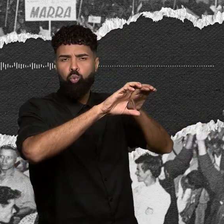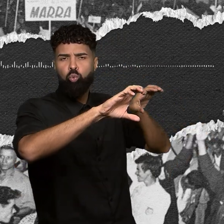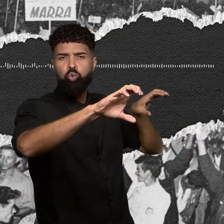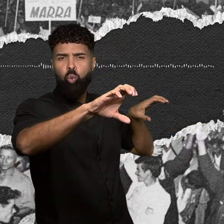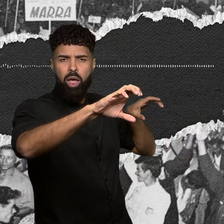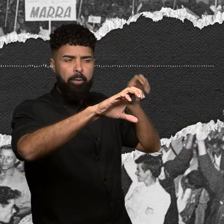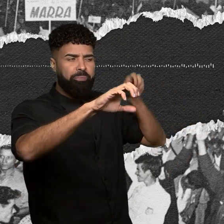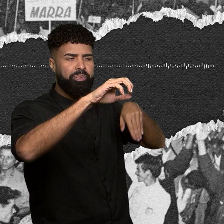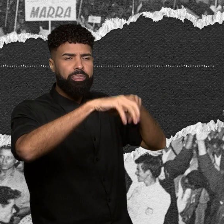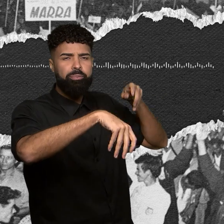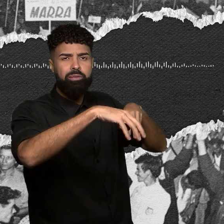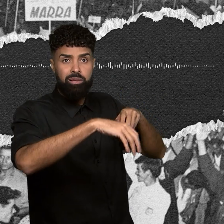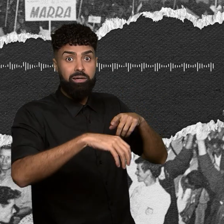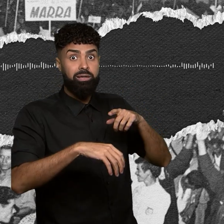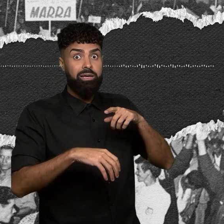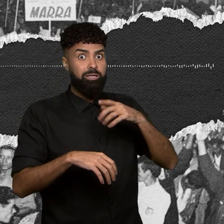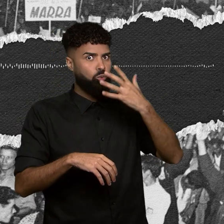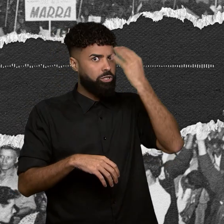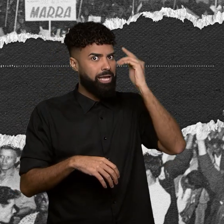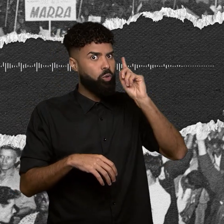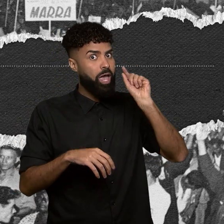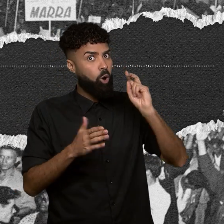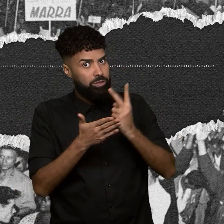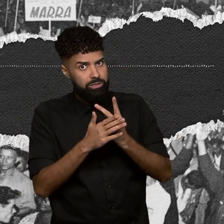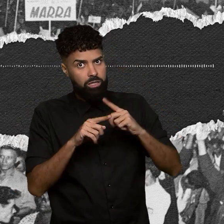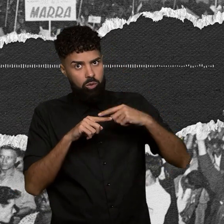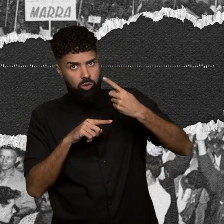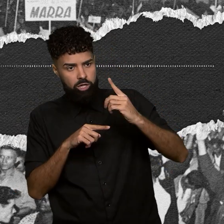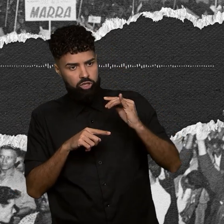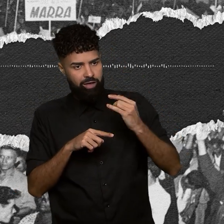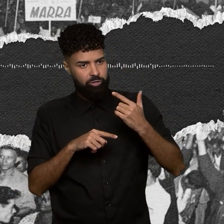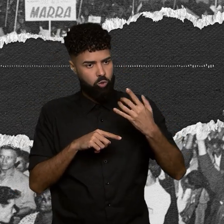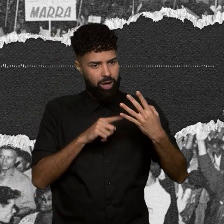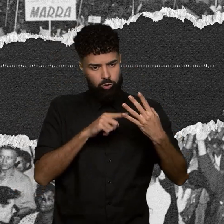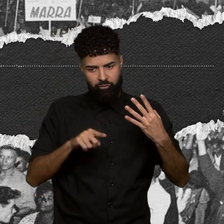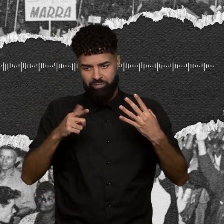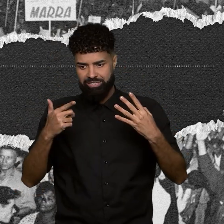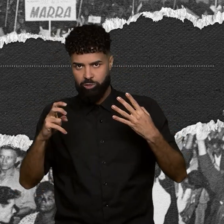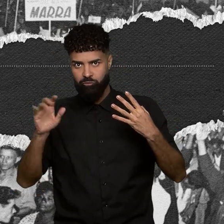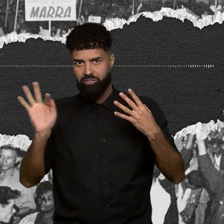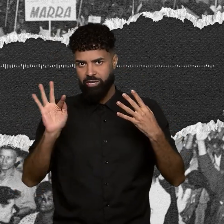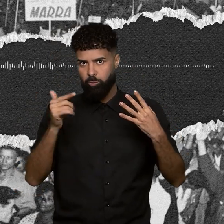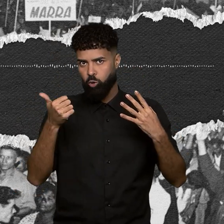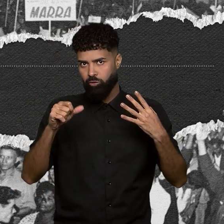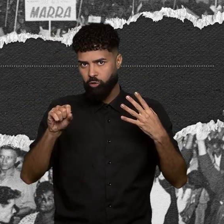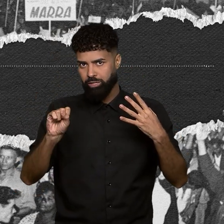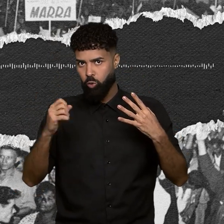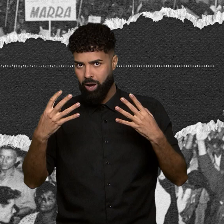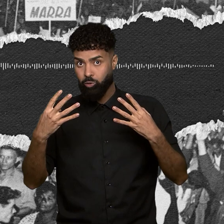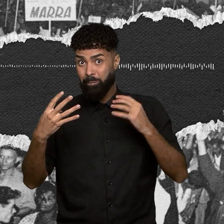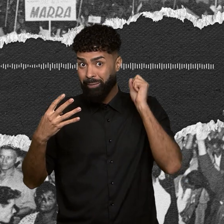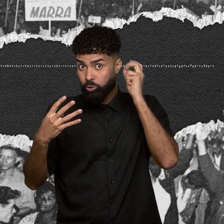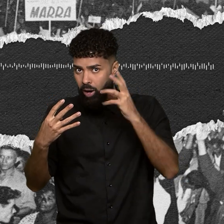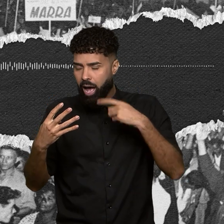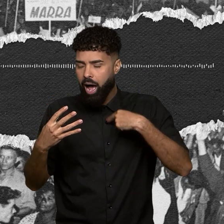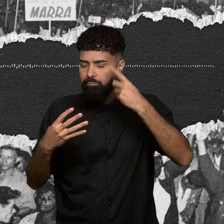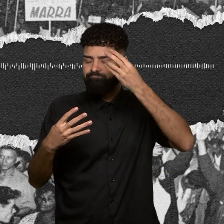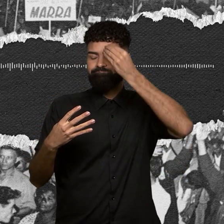aconteceu em seguida, já na virada do dia 24 para o dia 25 de fevereiro de 84, é o Rodrigo. Quando foi meia-noite, eu só